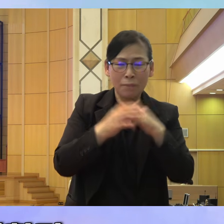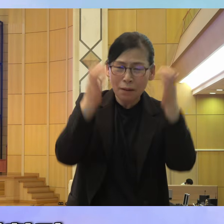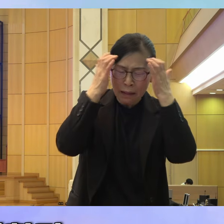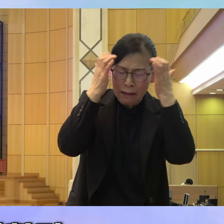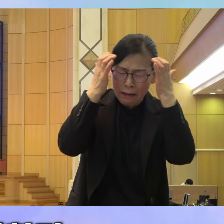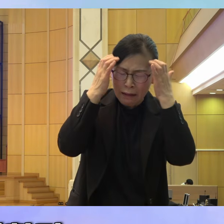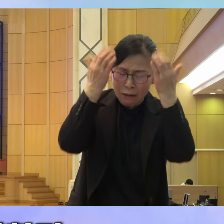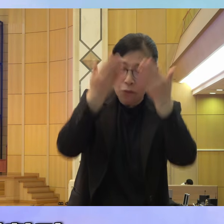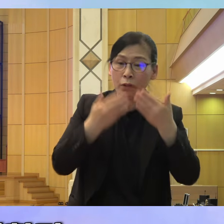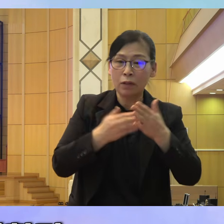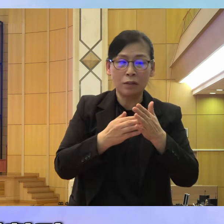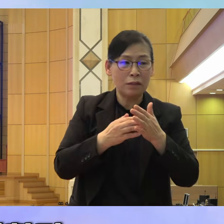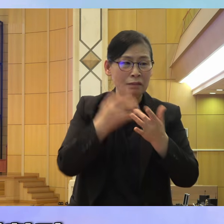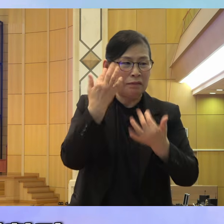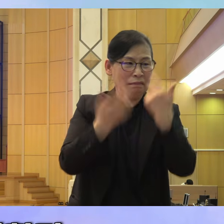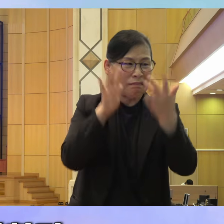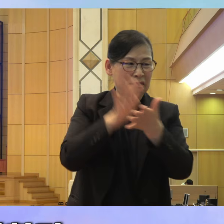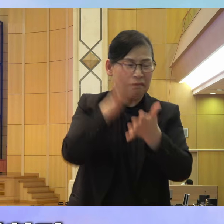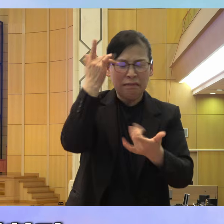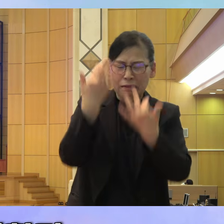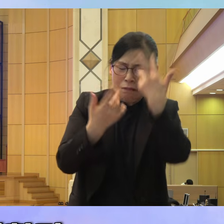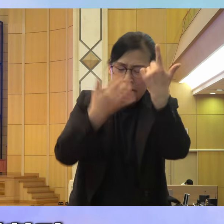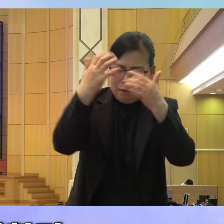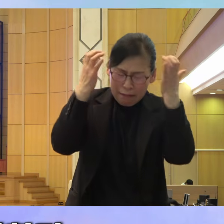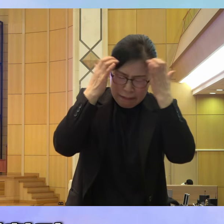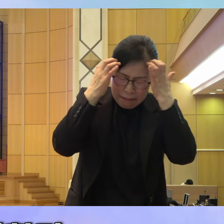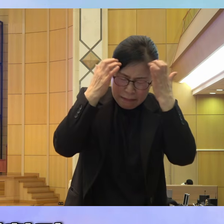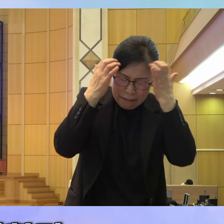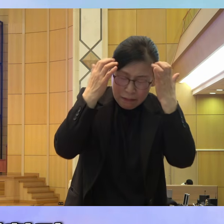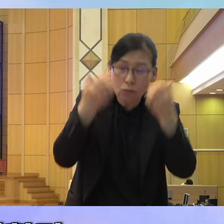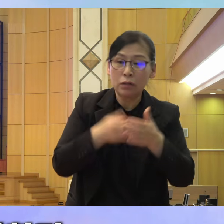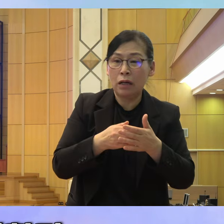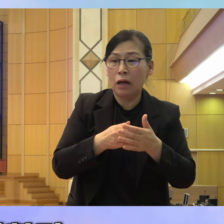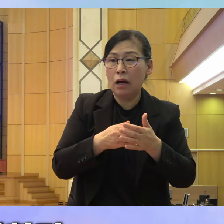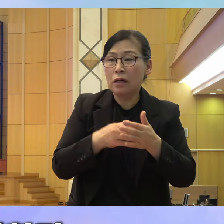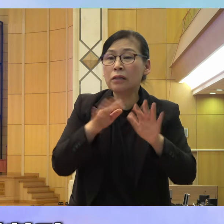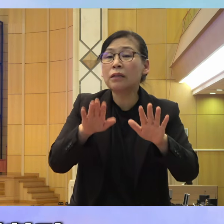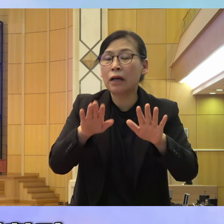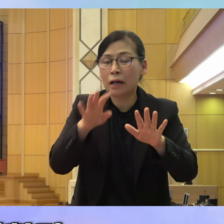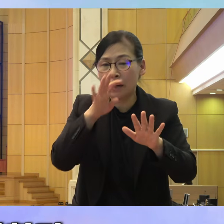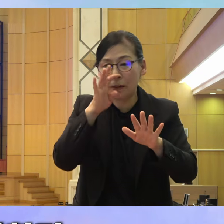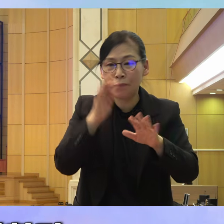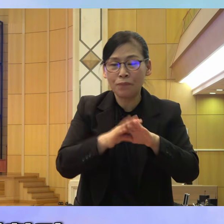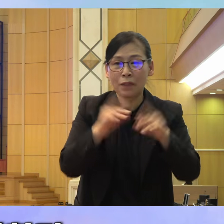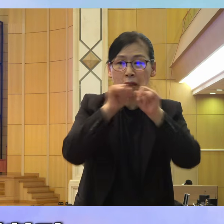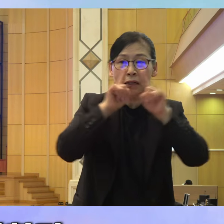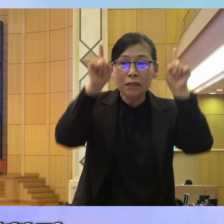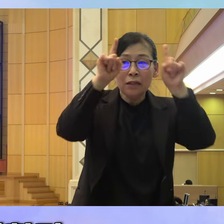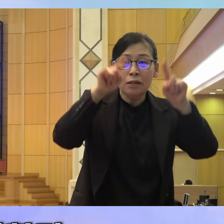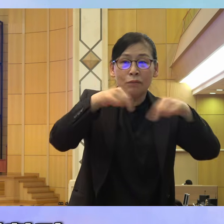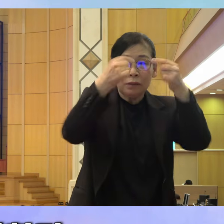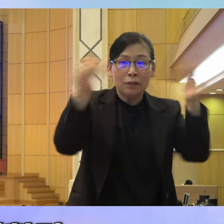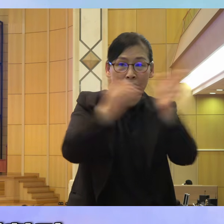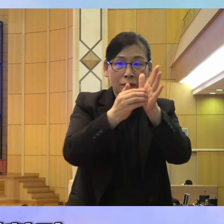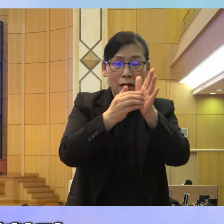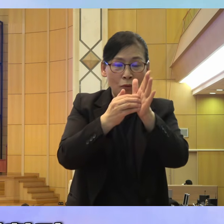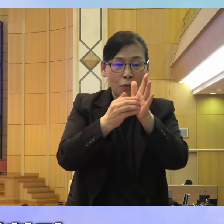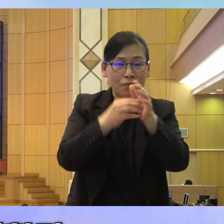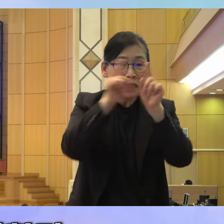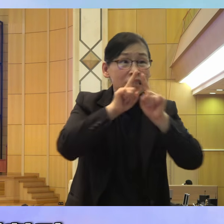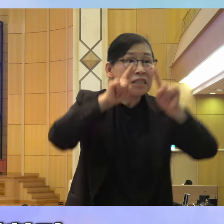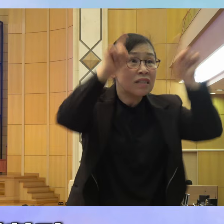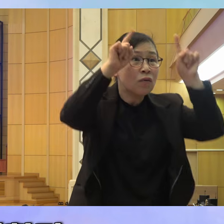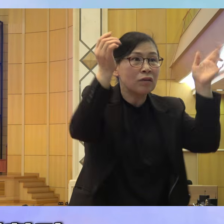곳은 지옥에서 올라오는 불꽃에 좀 시달리고 고생스럽긴 하지만 이제 음부 시대가 끝나게 되면